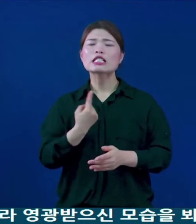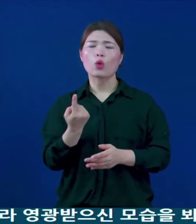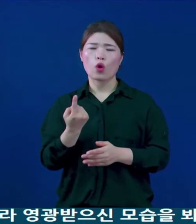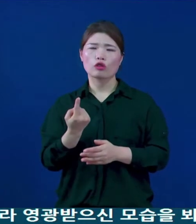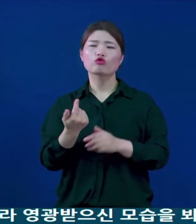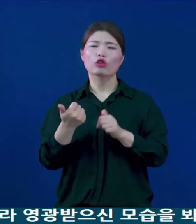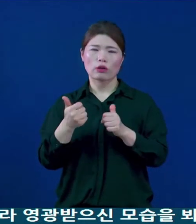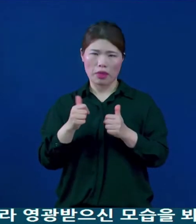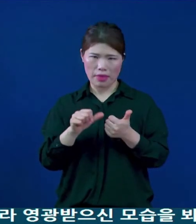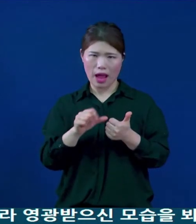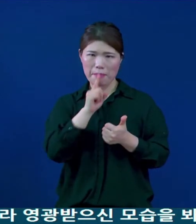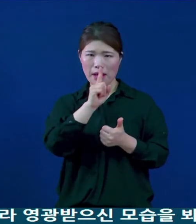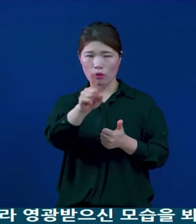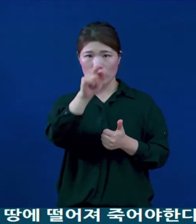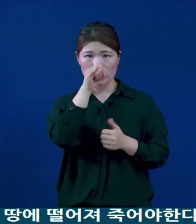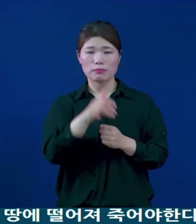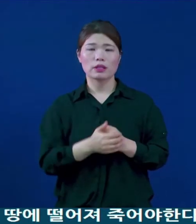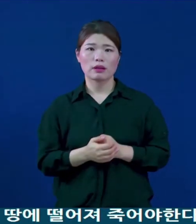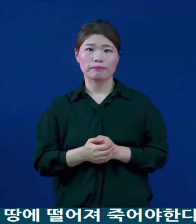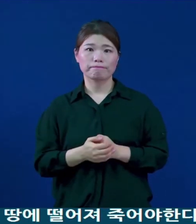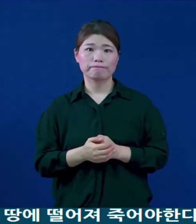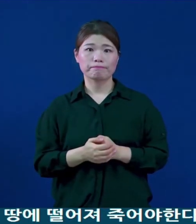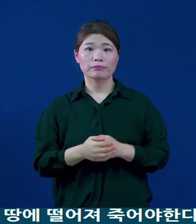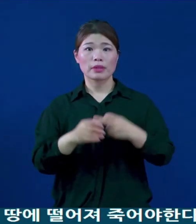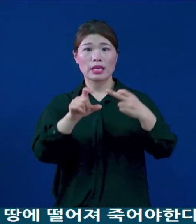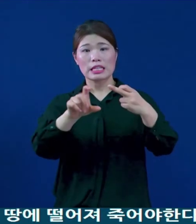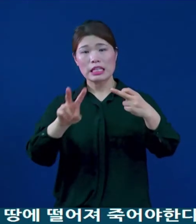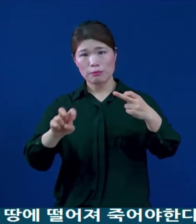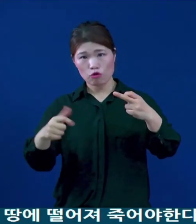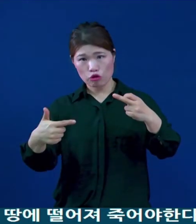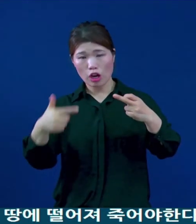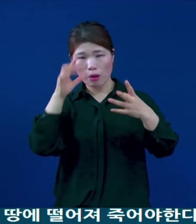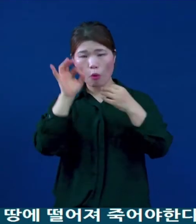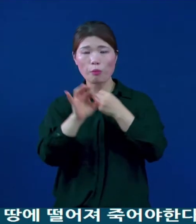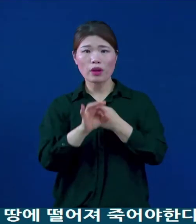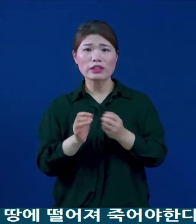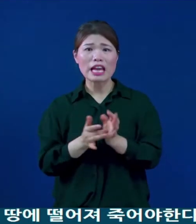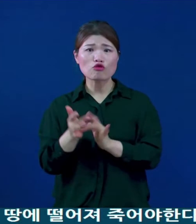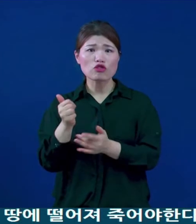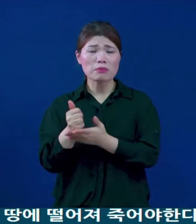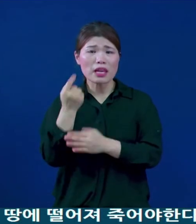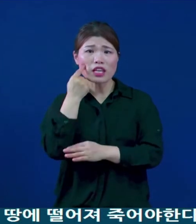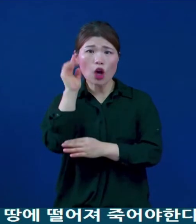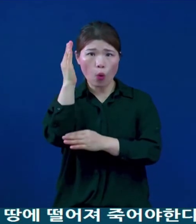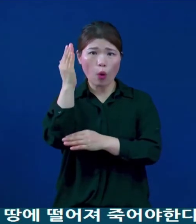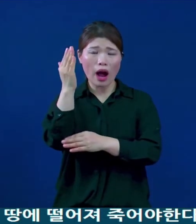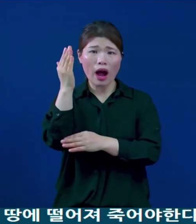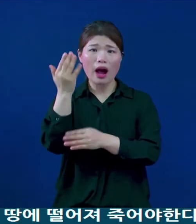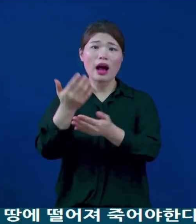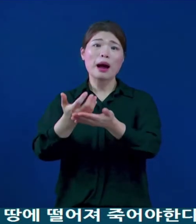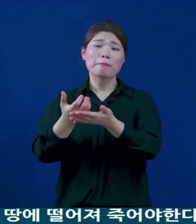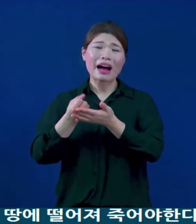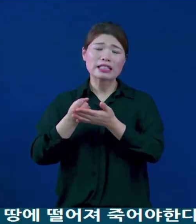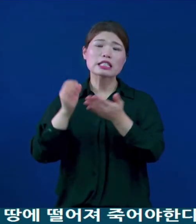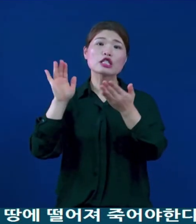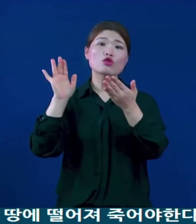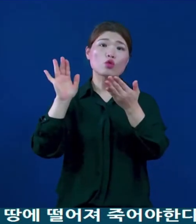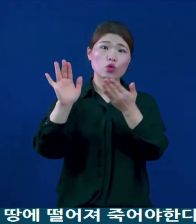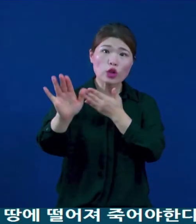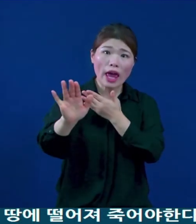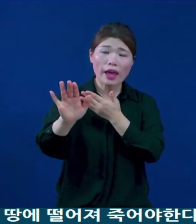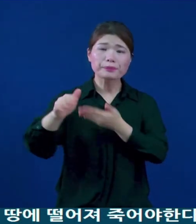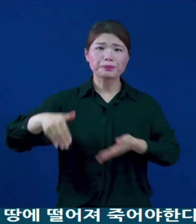그 다음에 26절로 이동하면 그렇게 예수님이 영광 받으신 다음 그 길을